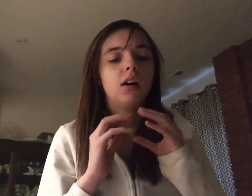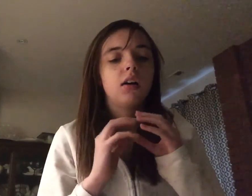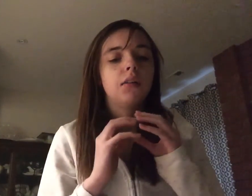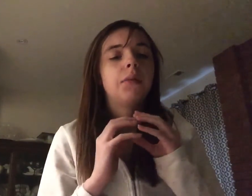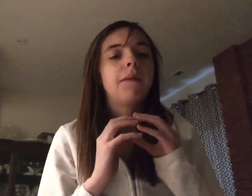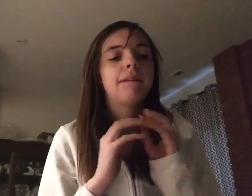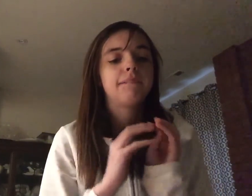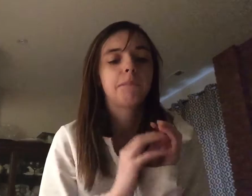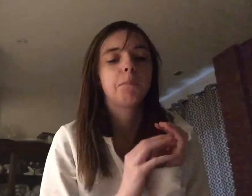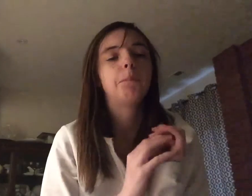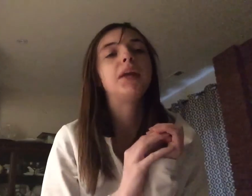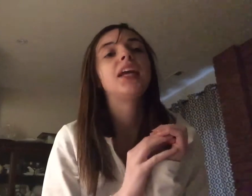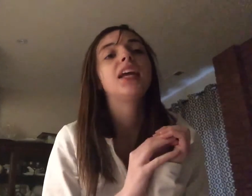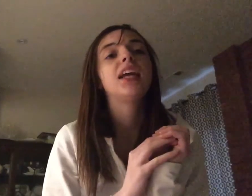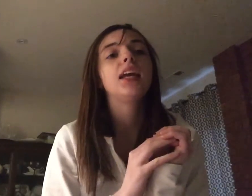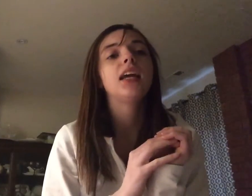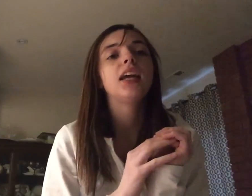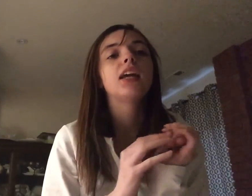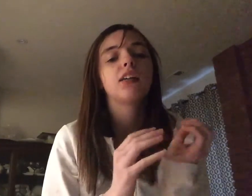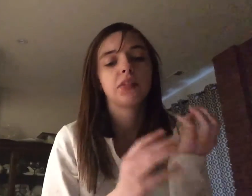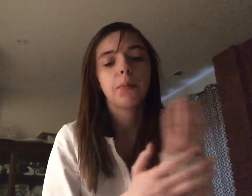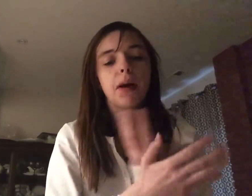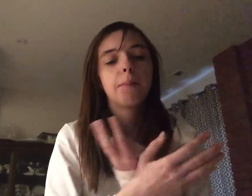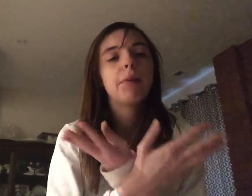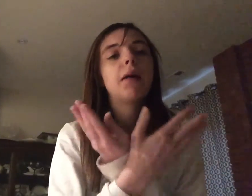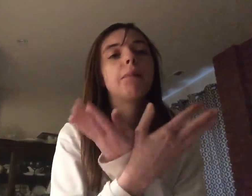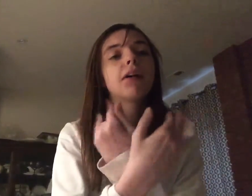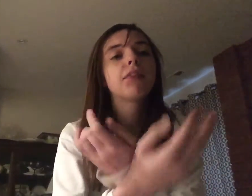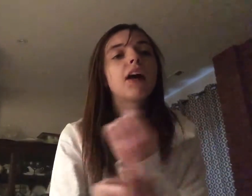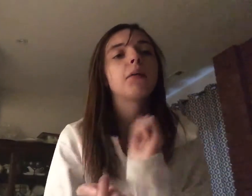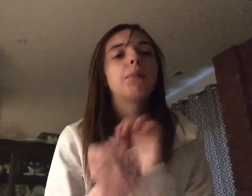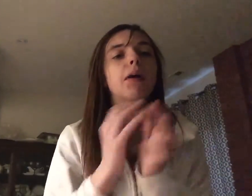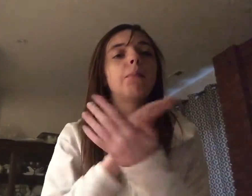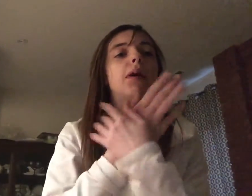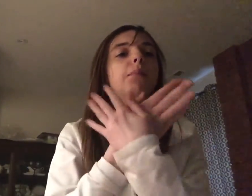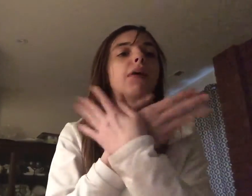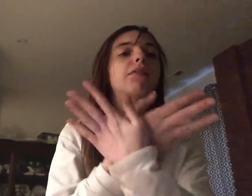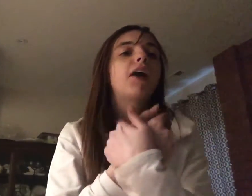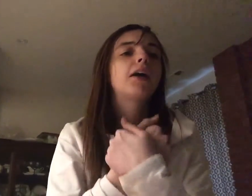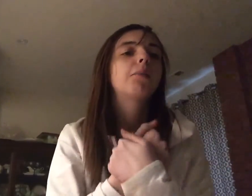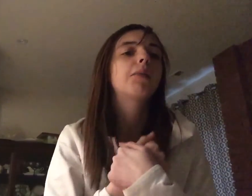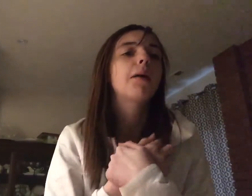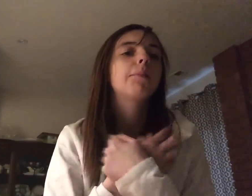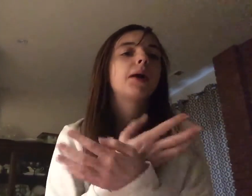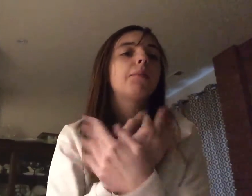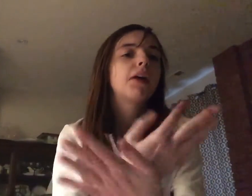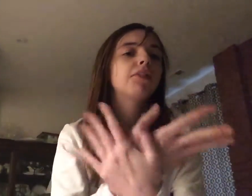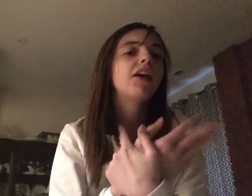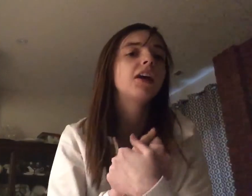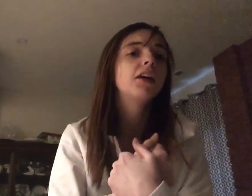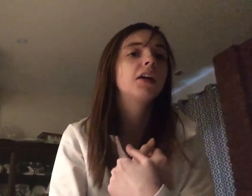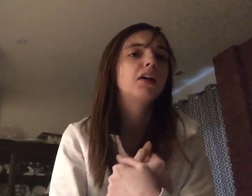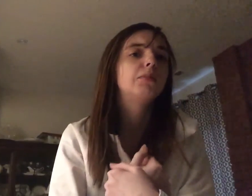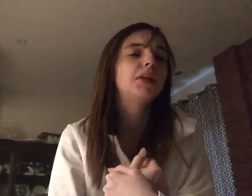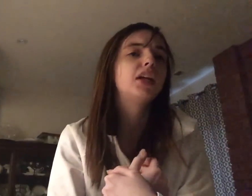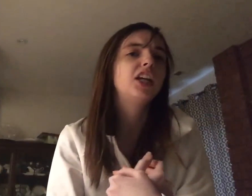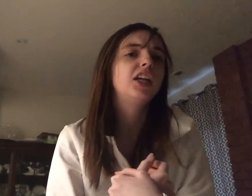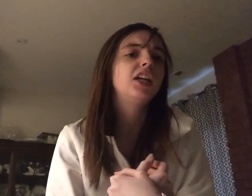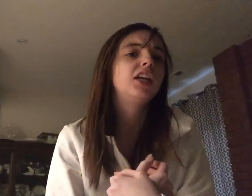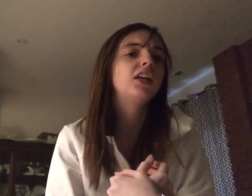ba-ba-ball. B-E is for ba-ba-barfly, ba-ba-barfly, ba-ba-barfly. B-E is